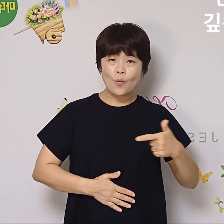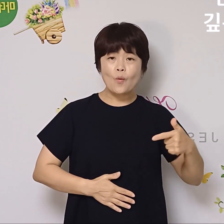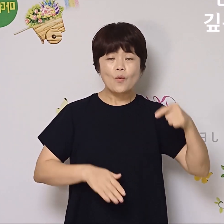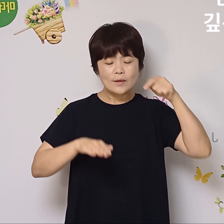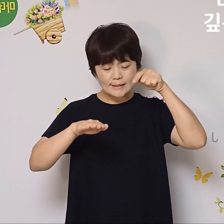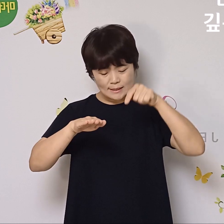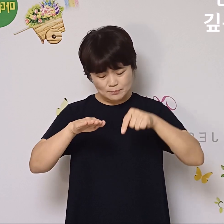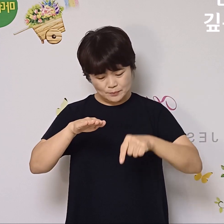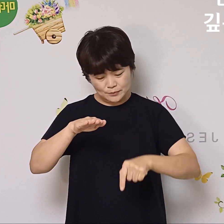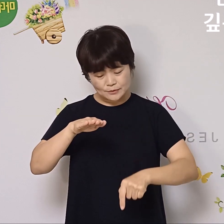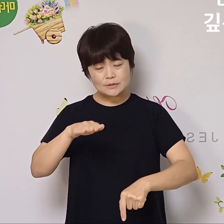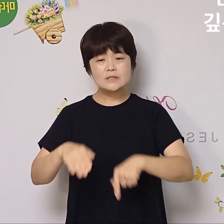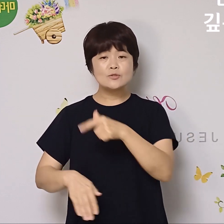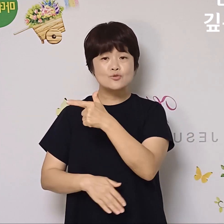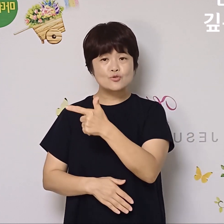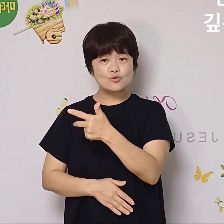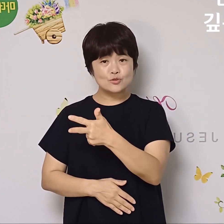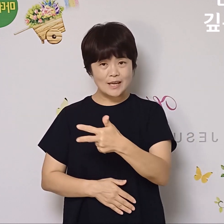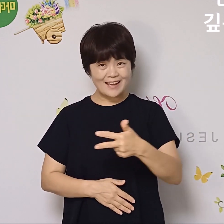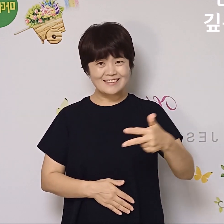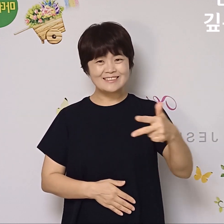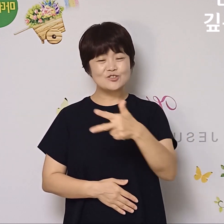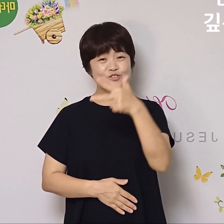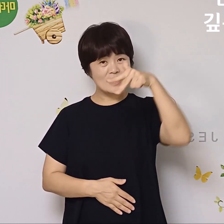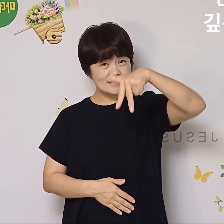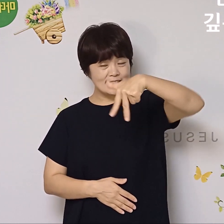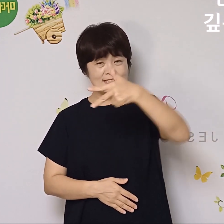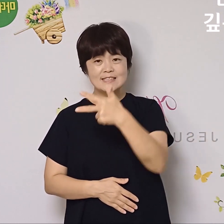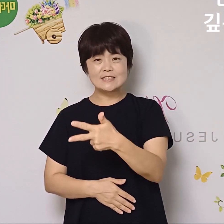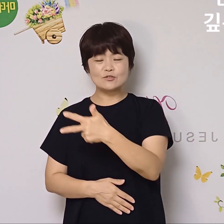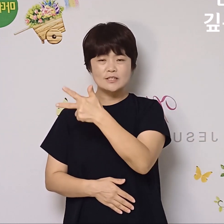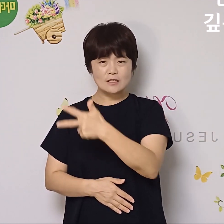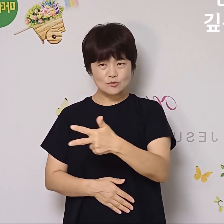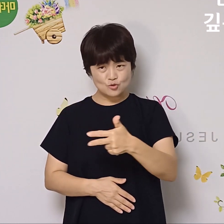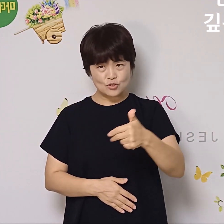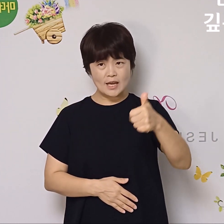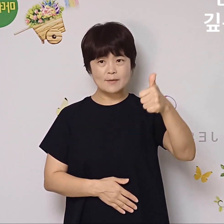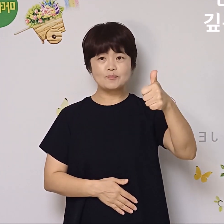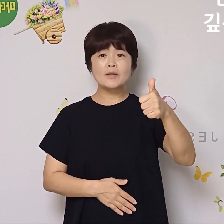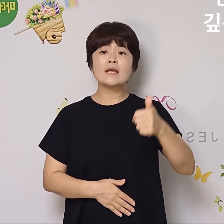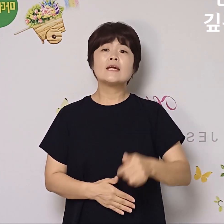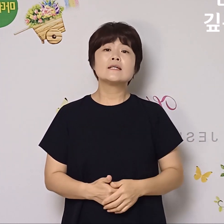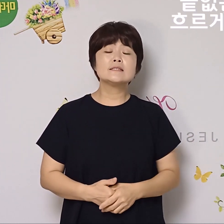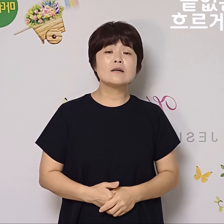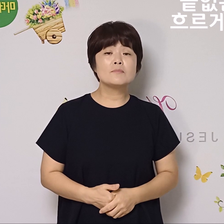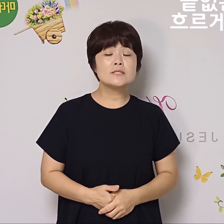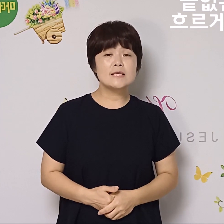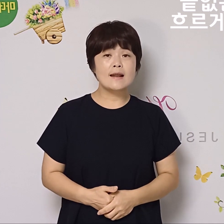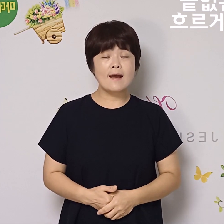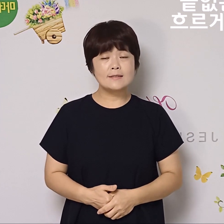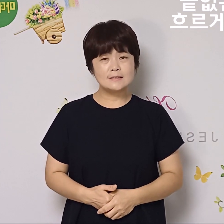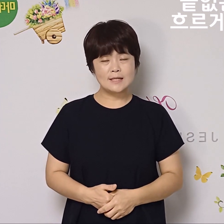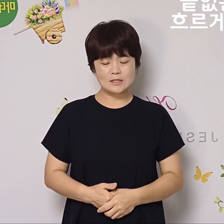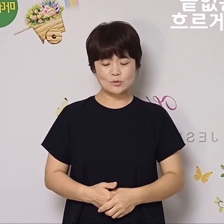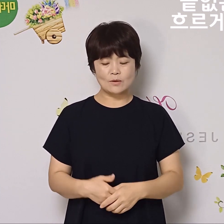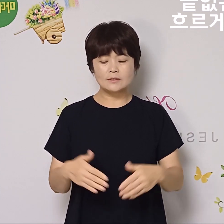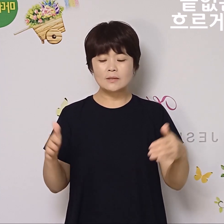너무도 깊은 주의. 주자는 지읒을 이어서 주의. 끝없는 사랑 흐르게 하소서.